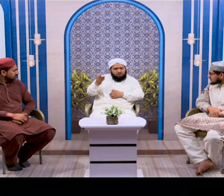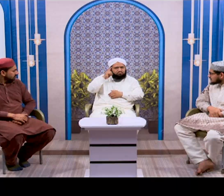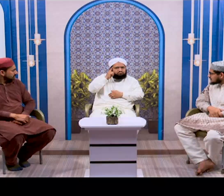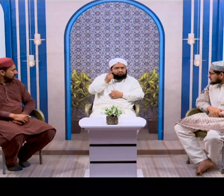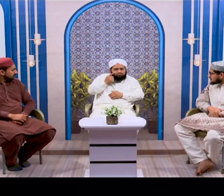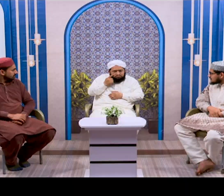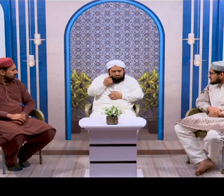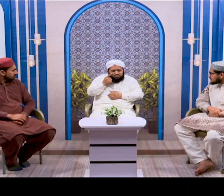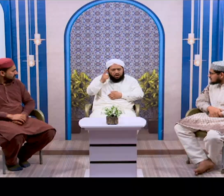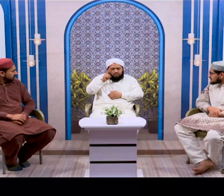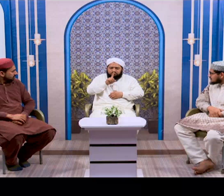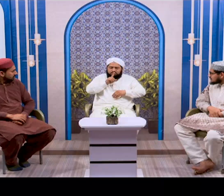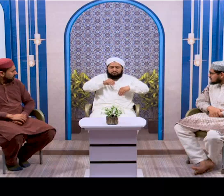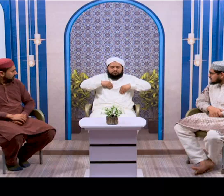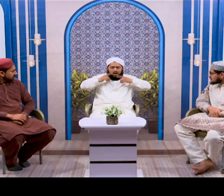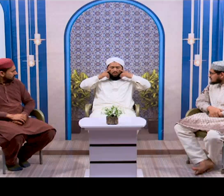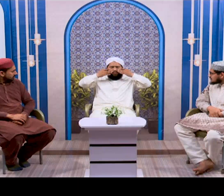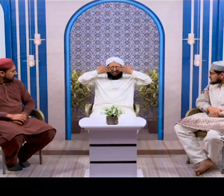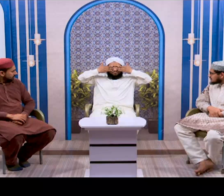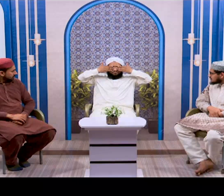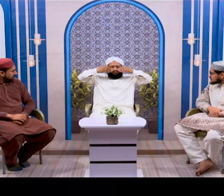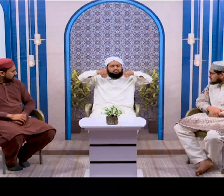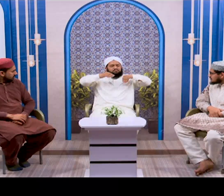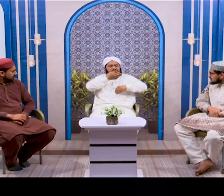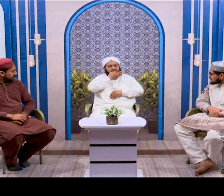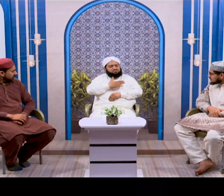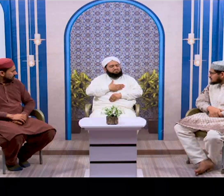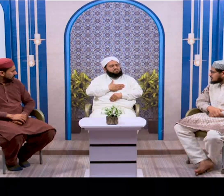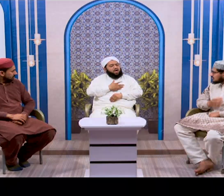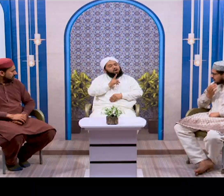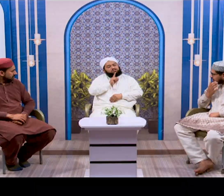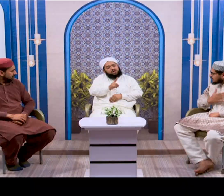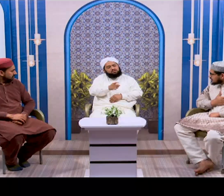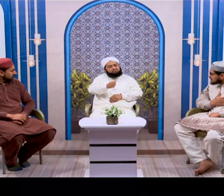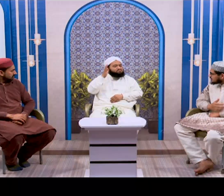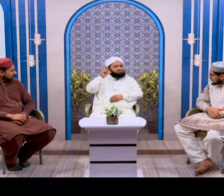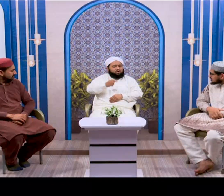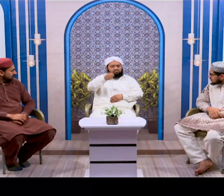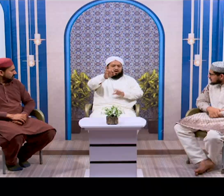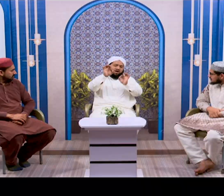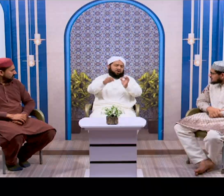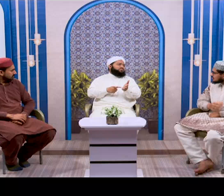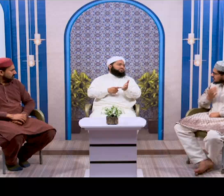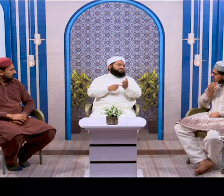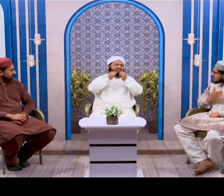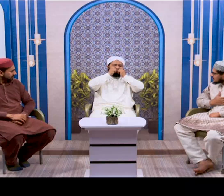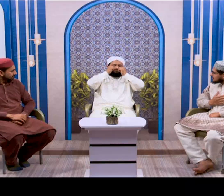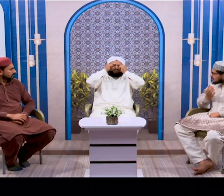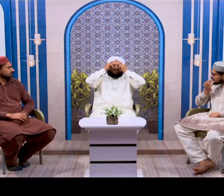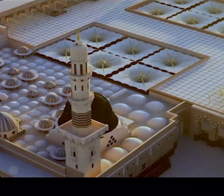ہے۔ ہمارا کام ان پر یقین رکھنا، آنکھیں بند کر کے ایمان لانا ہے، یہی اصل عقل مندی ہے۔ صلو علی الحبیب